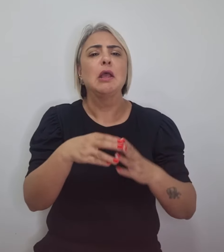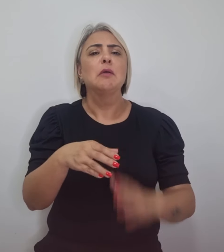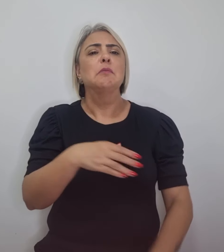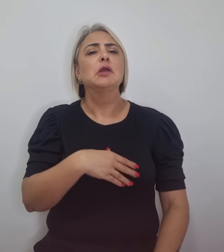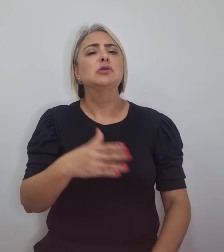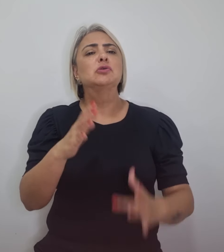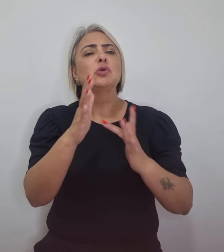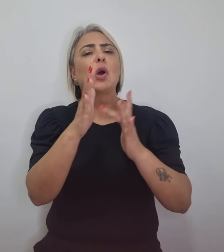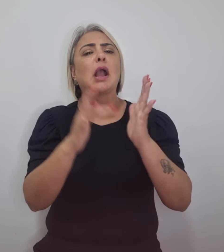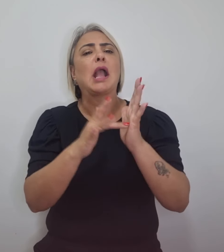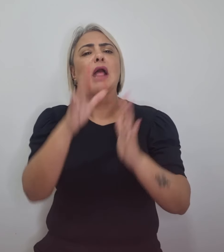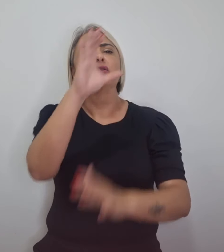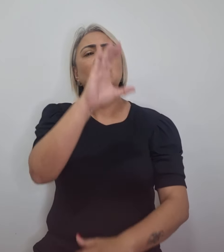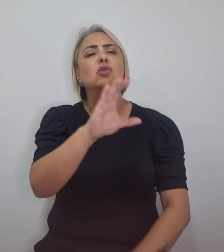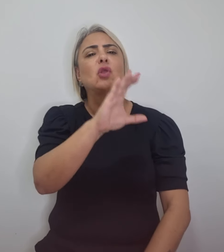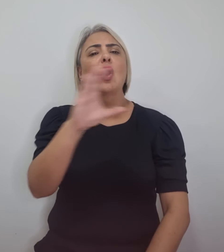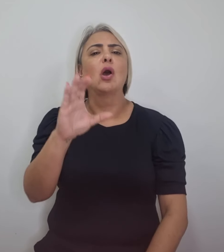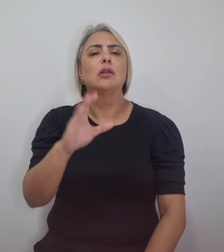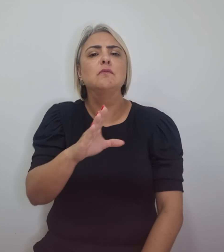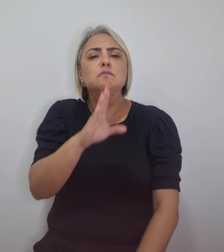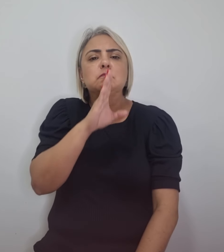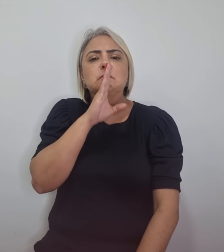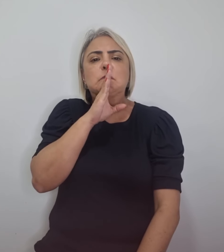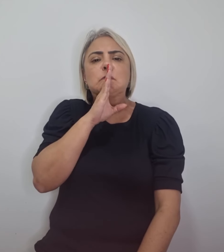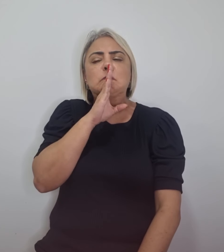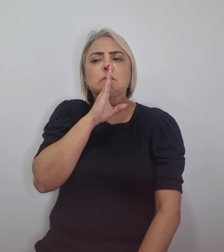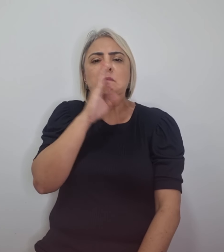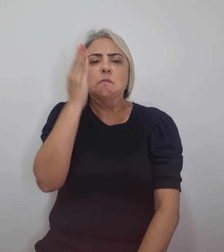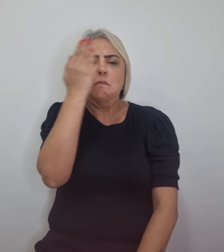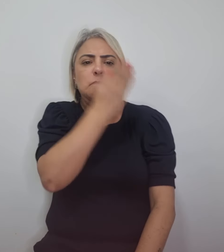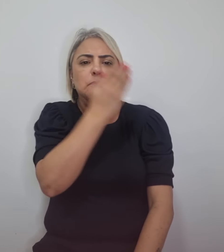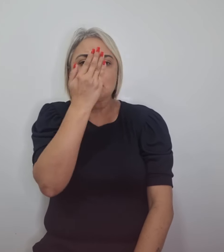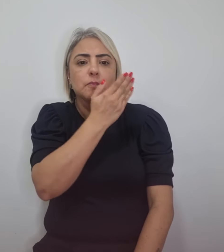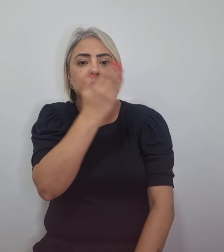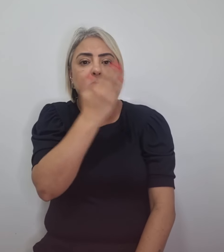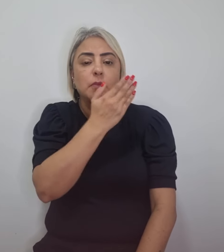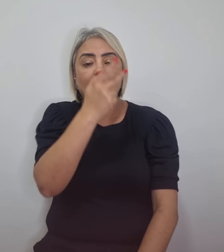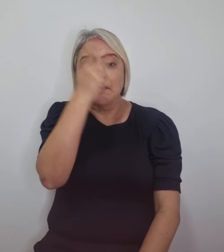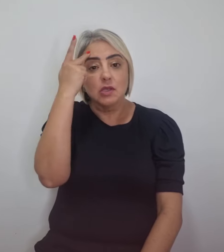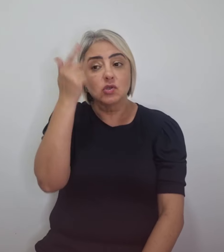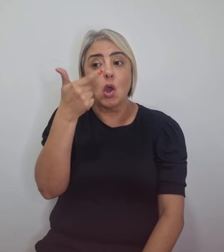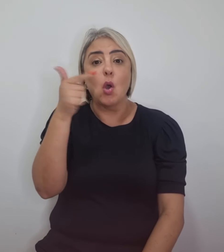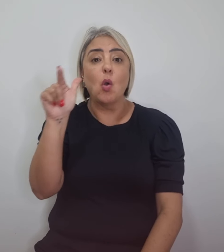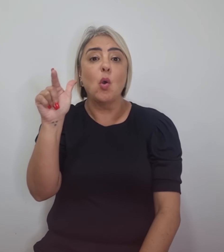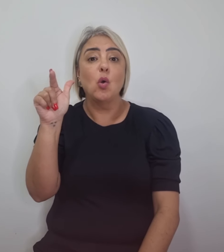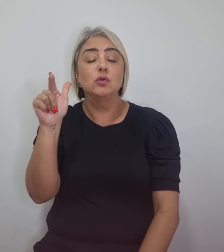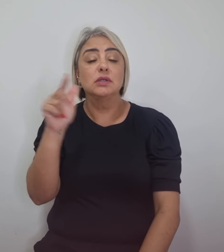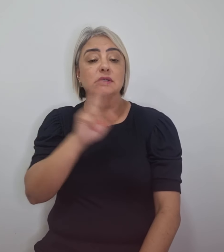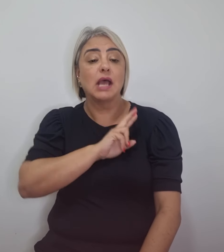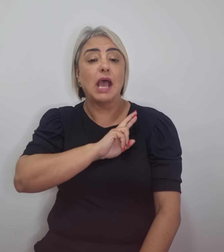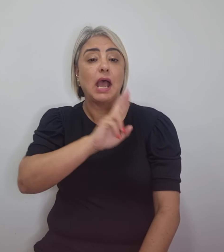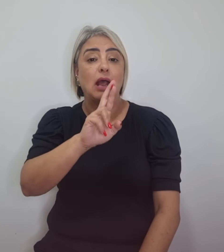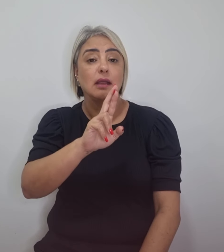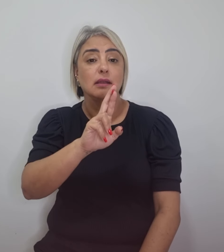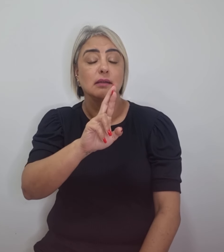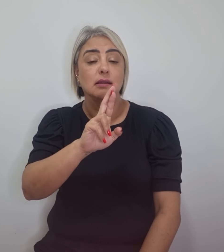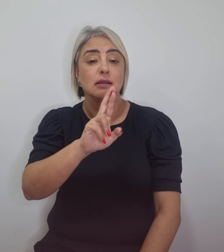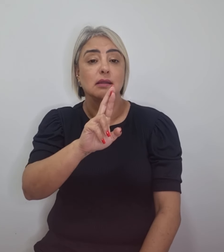católicos e silenciar e invisibilizar quem professa as religiões kardecista,